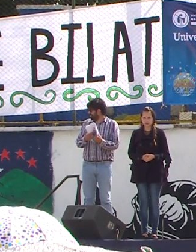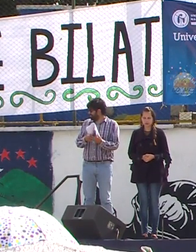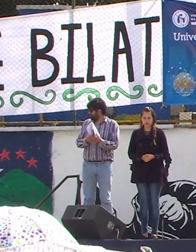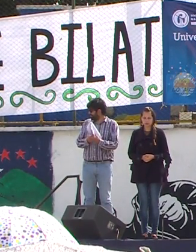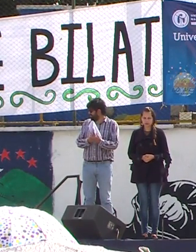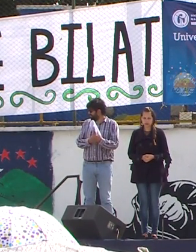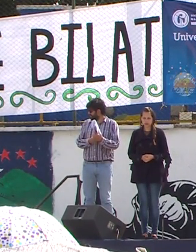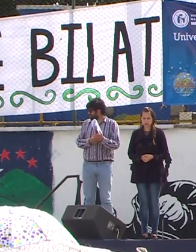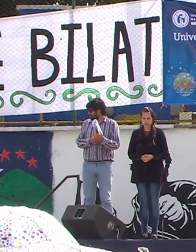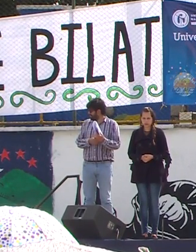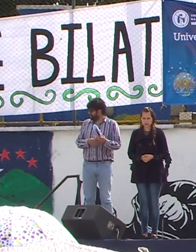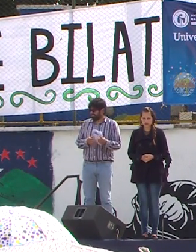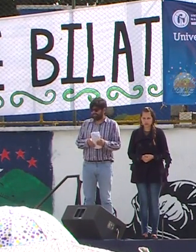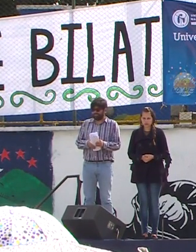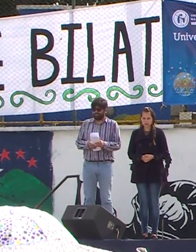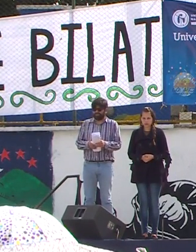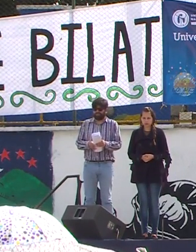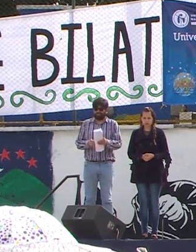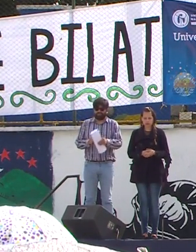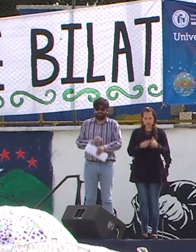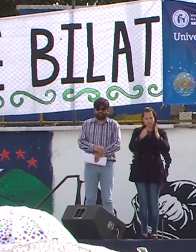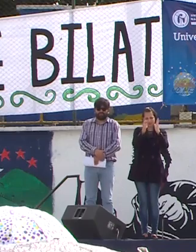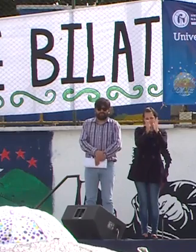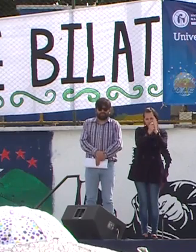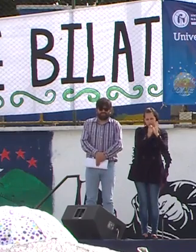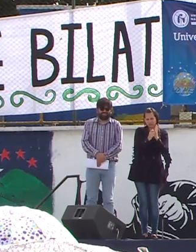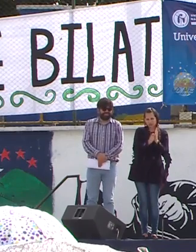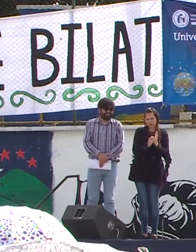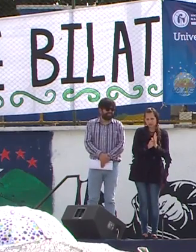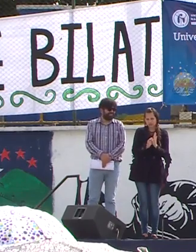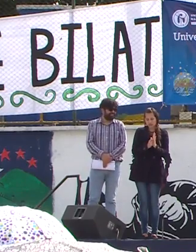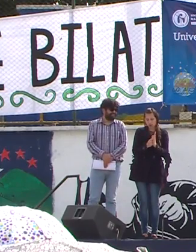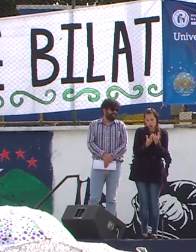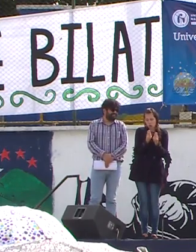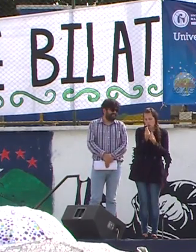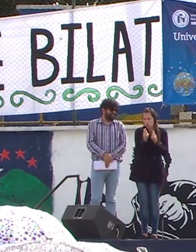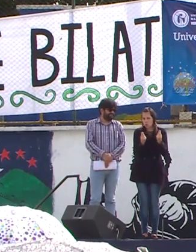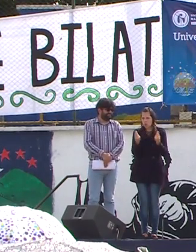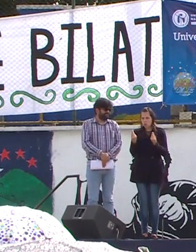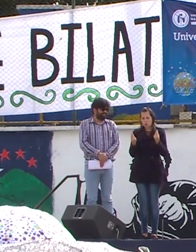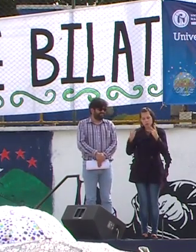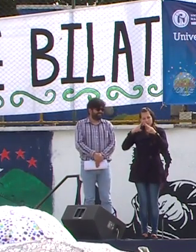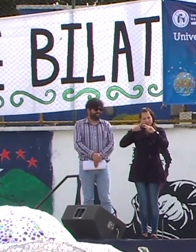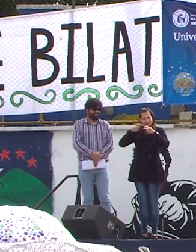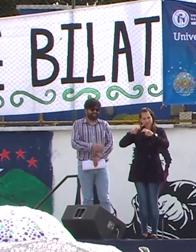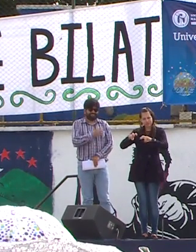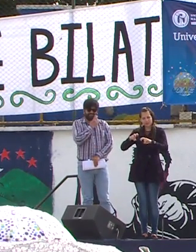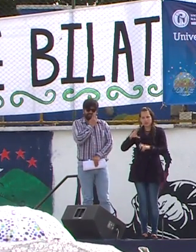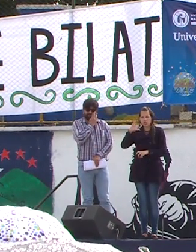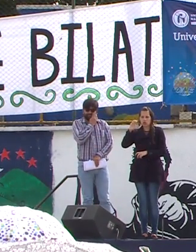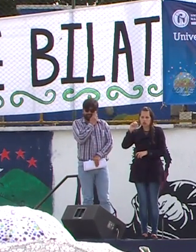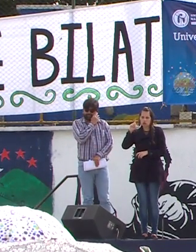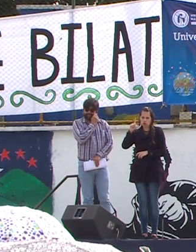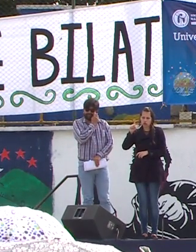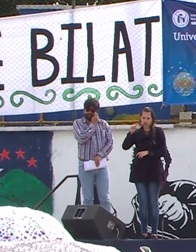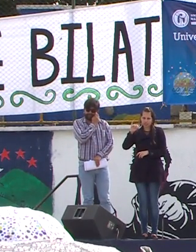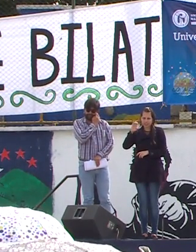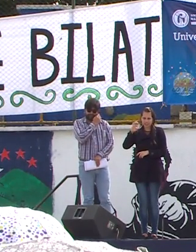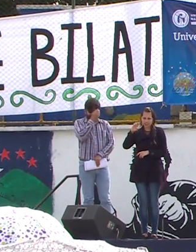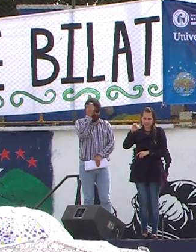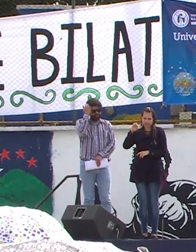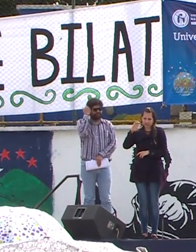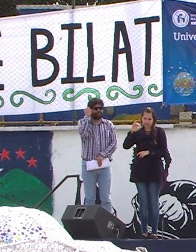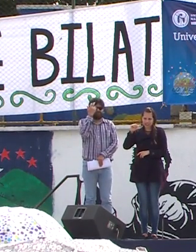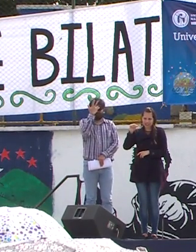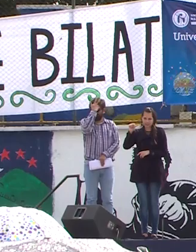Avanzamos en la categorización de nuestros grupos en conciencias y en el